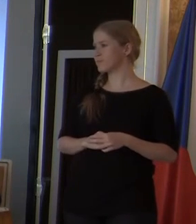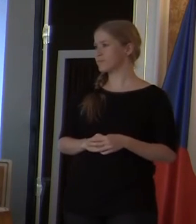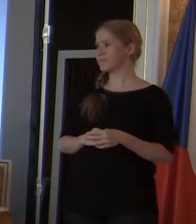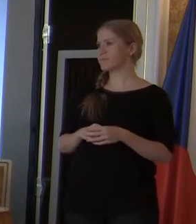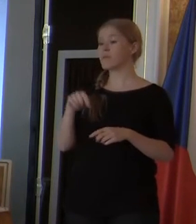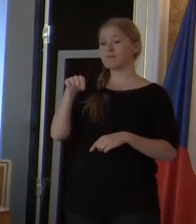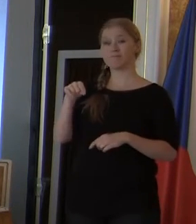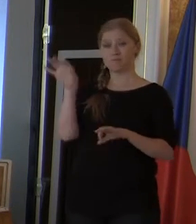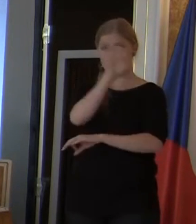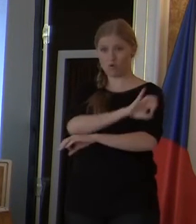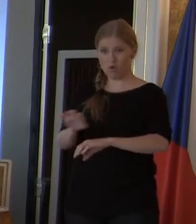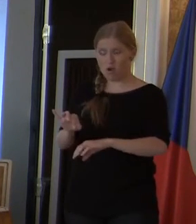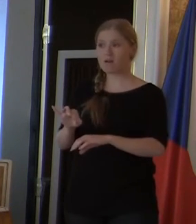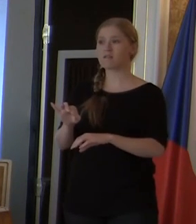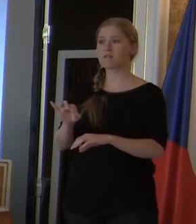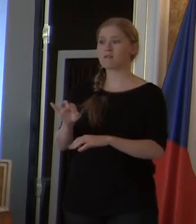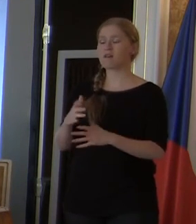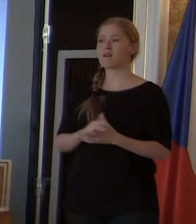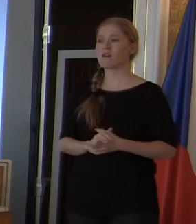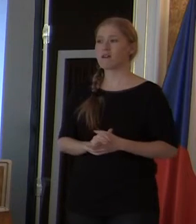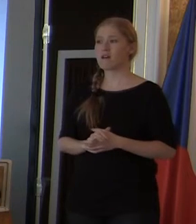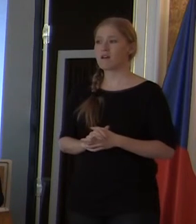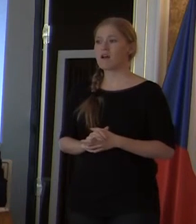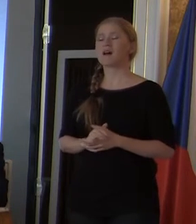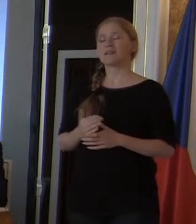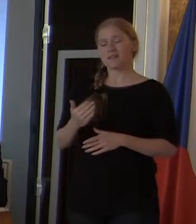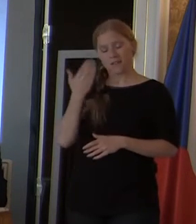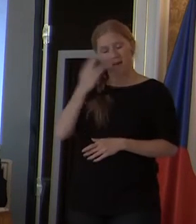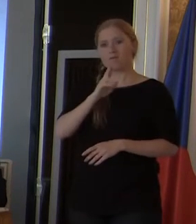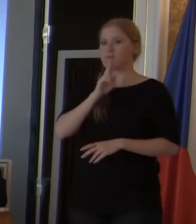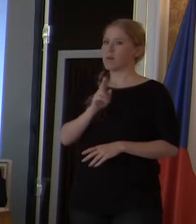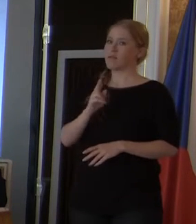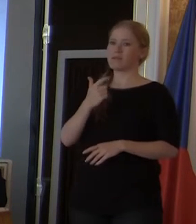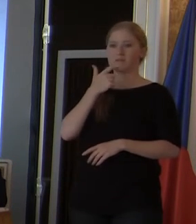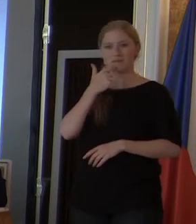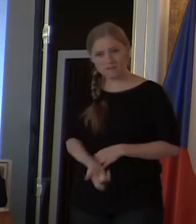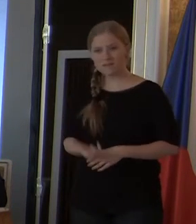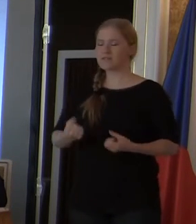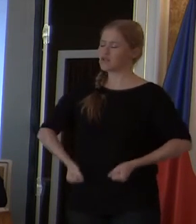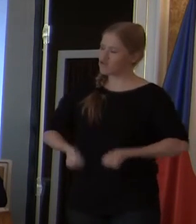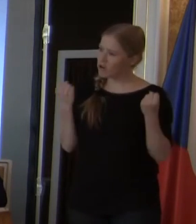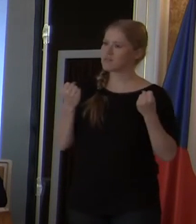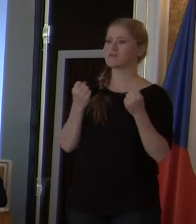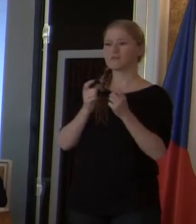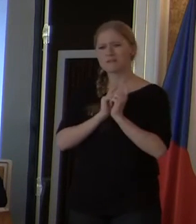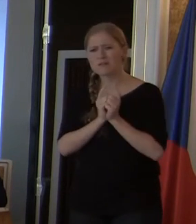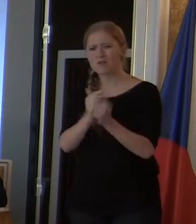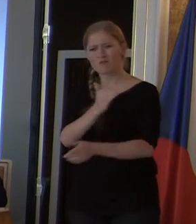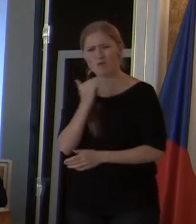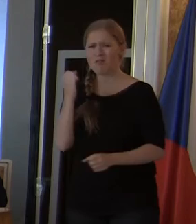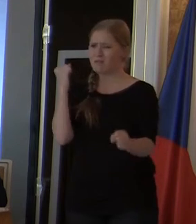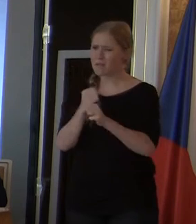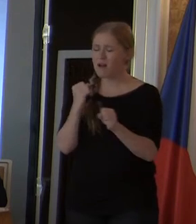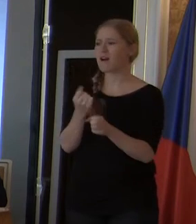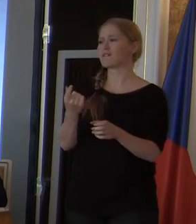Tento projekt, který byl opravdu velmi náročný, nejenom pro řešitele, ale i pro